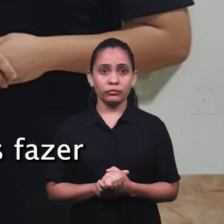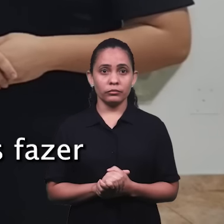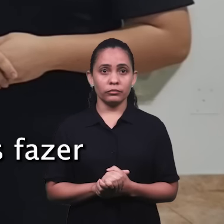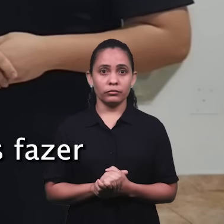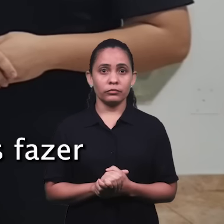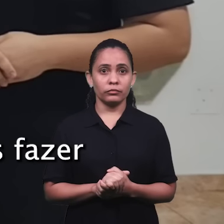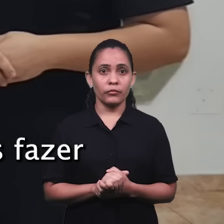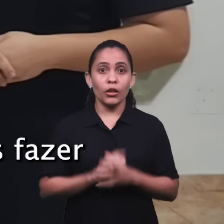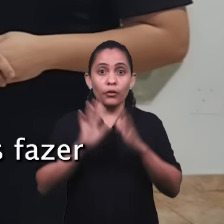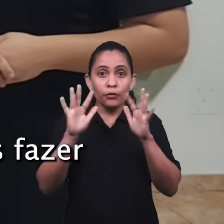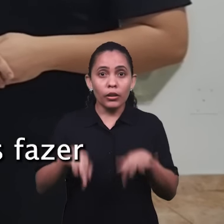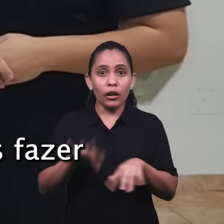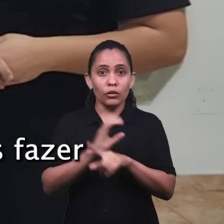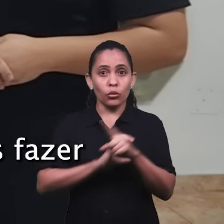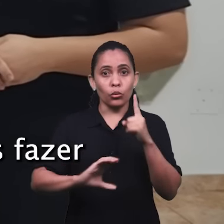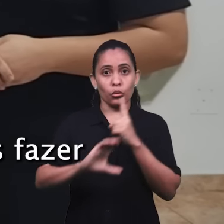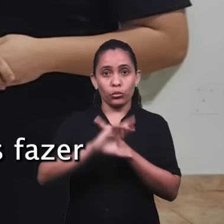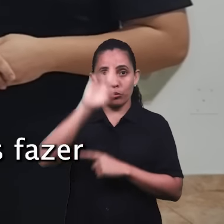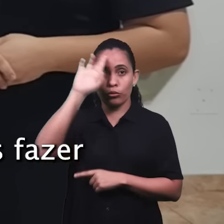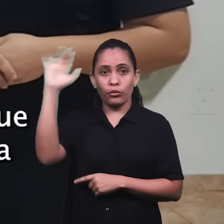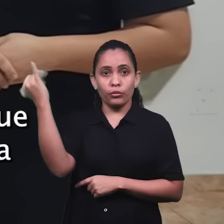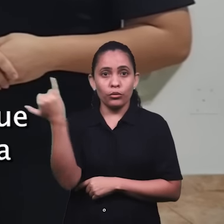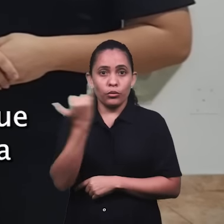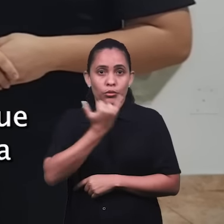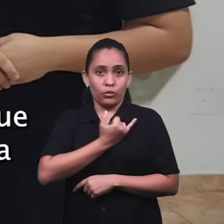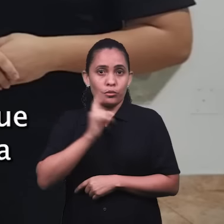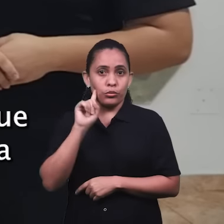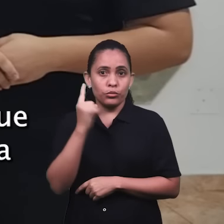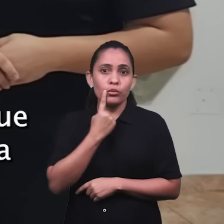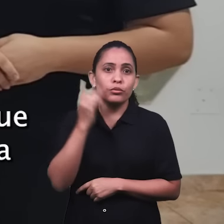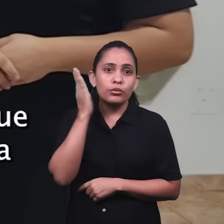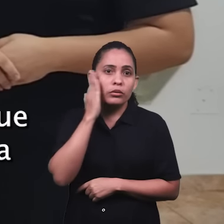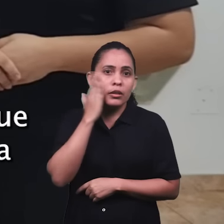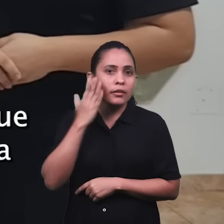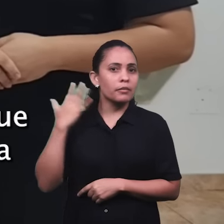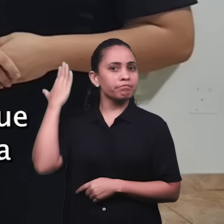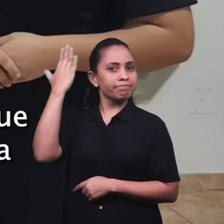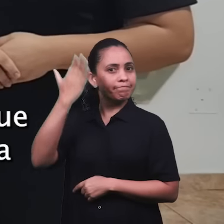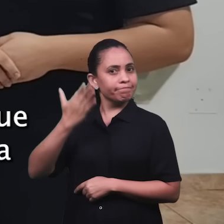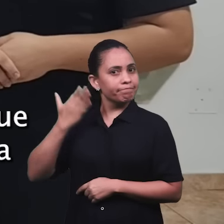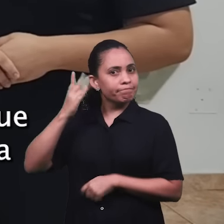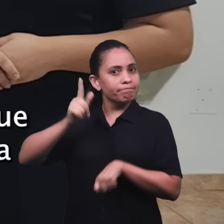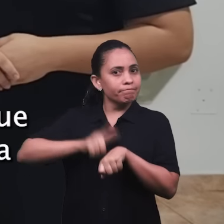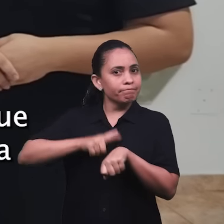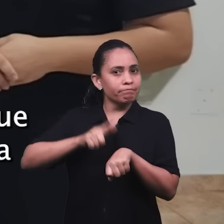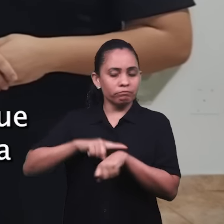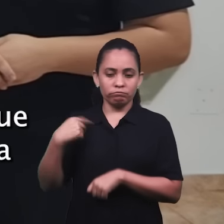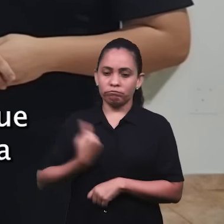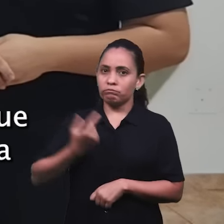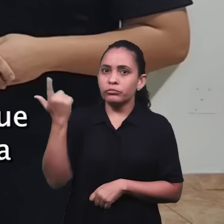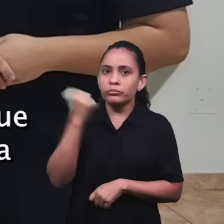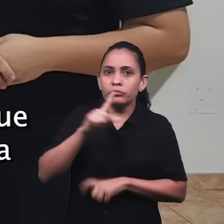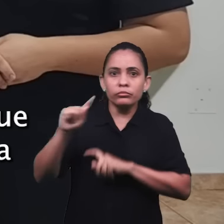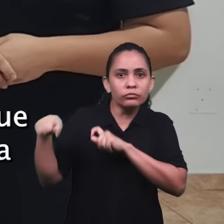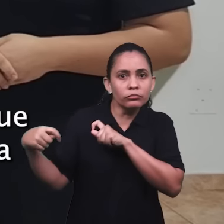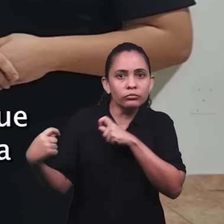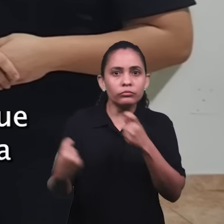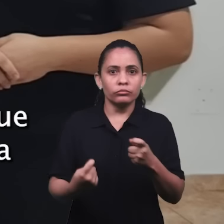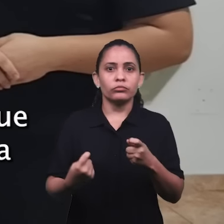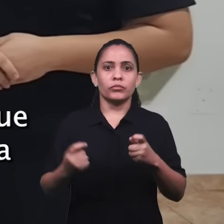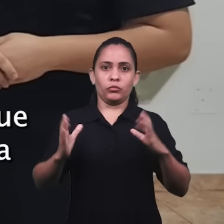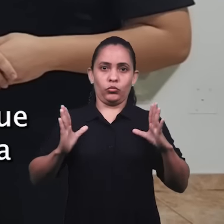podíamos hacer muchas señas y nos preocupamos, ¿no? Pero al finalizar el culto, oraron por nosotros. Y el